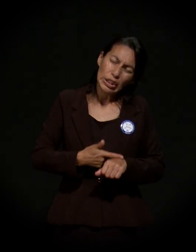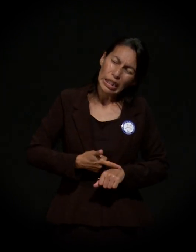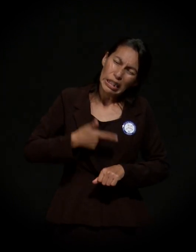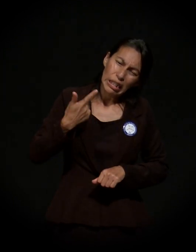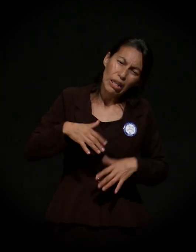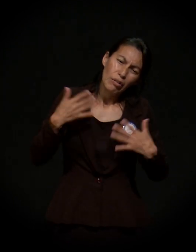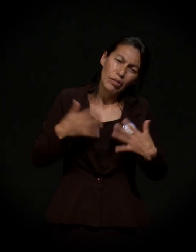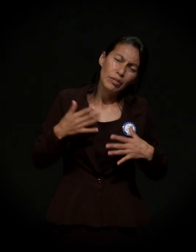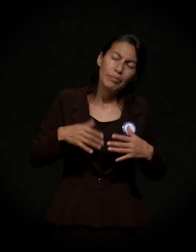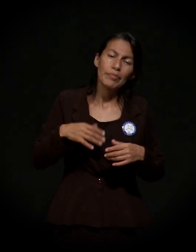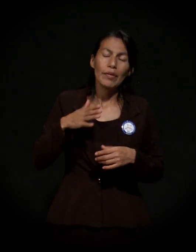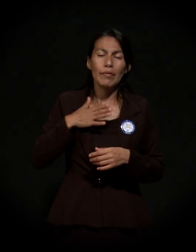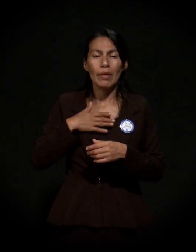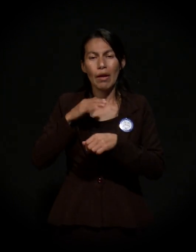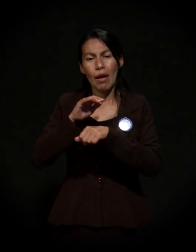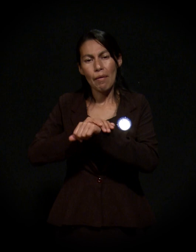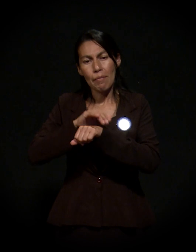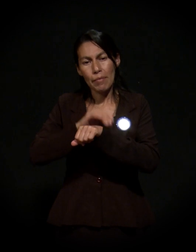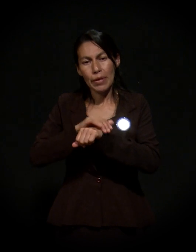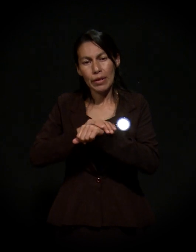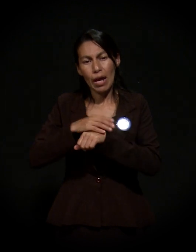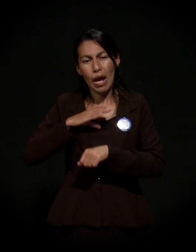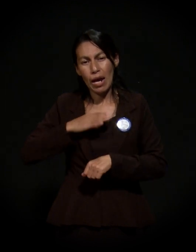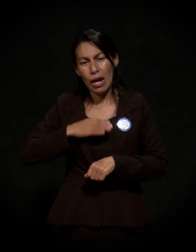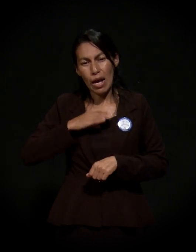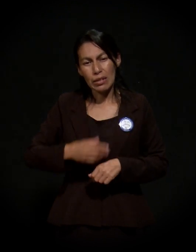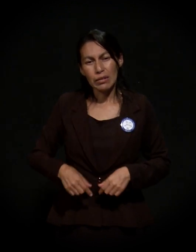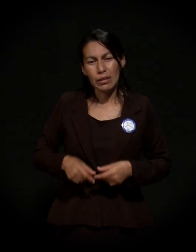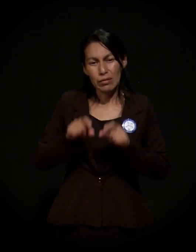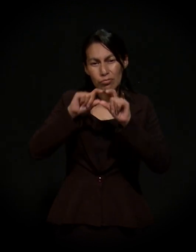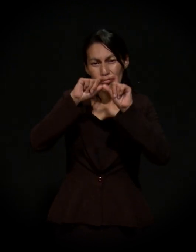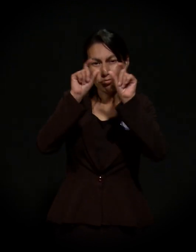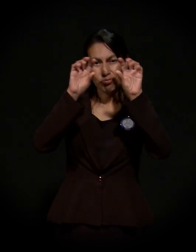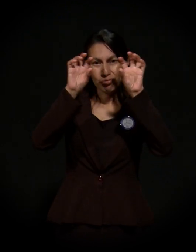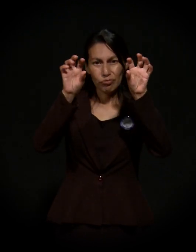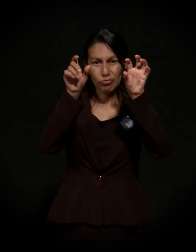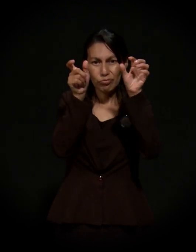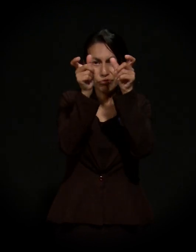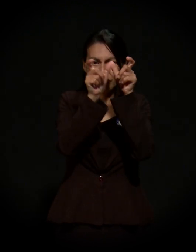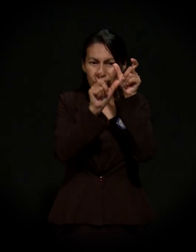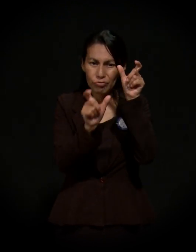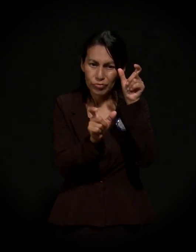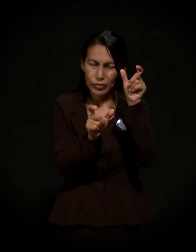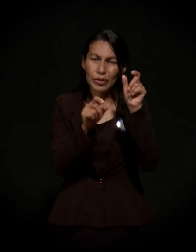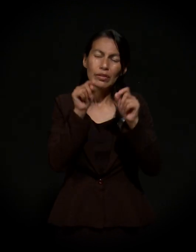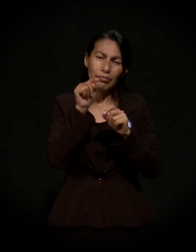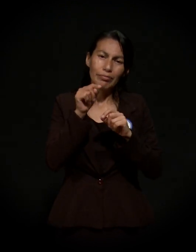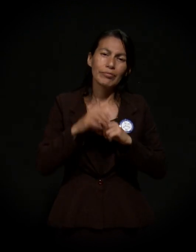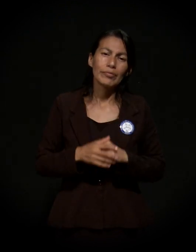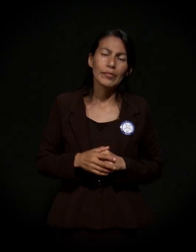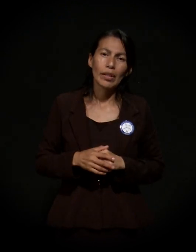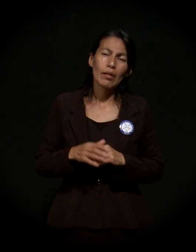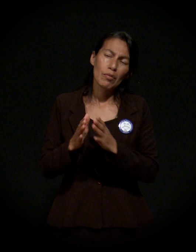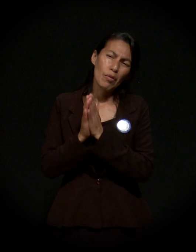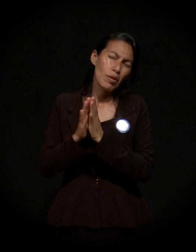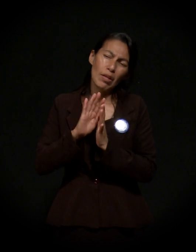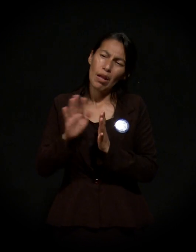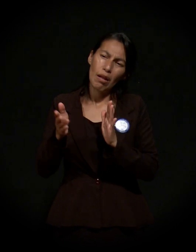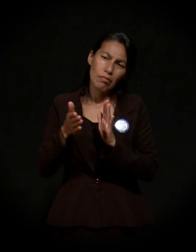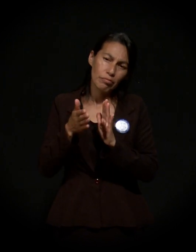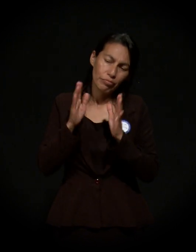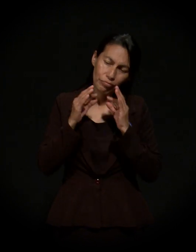delicada de salud. Por una amiga que tiene cáncer en la matriz y por mi mamá para que su salud se